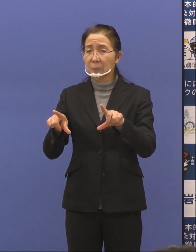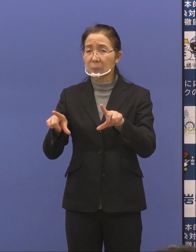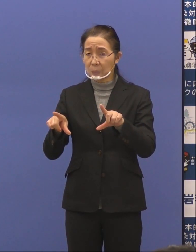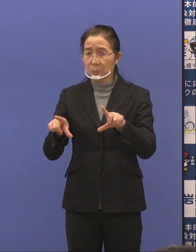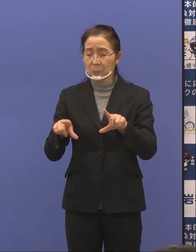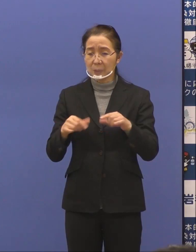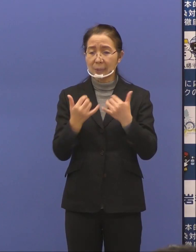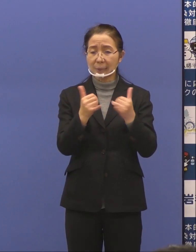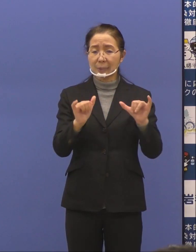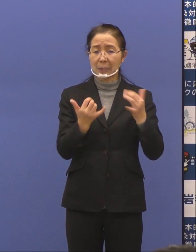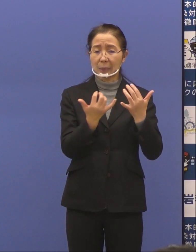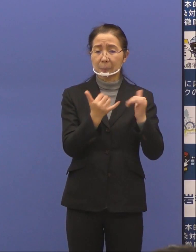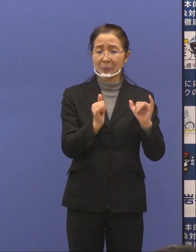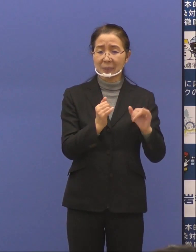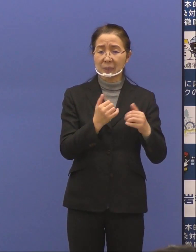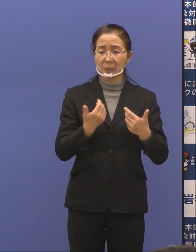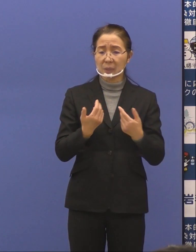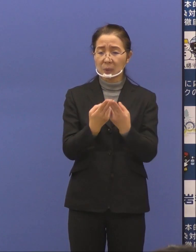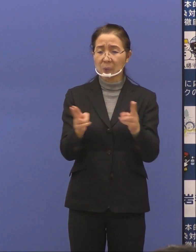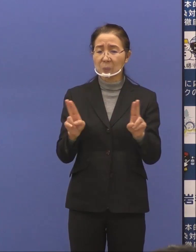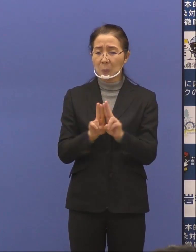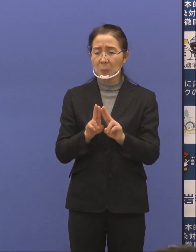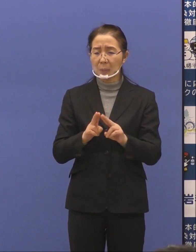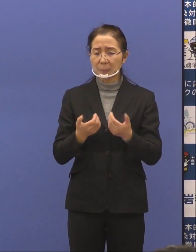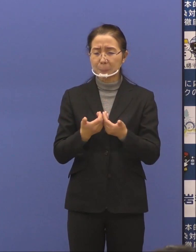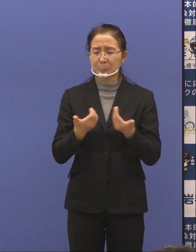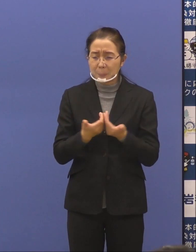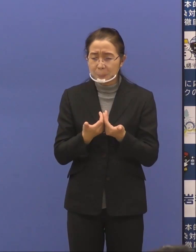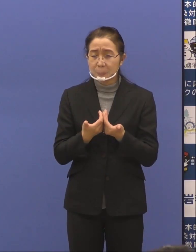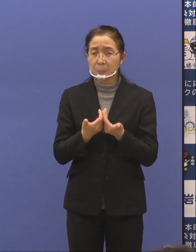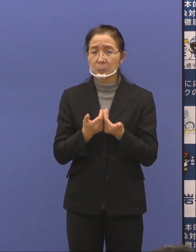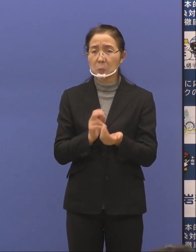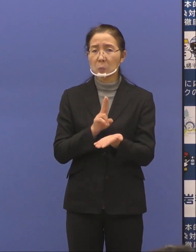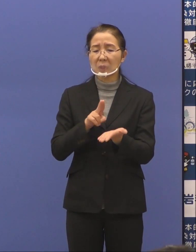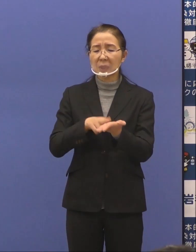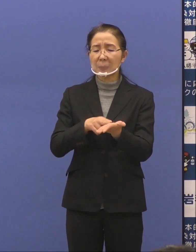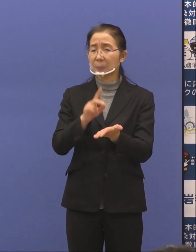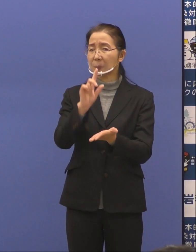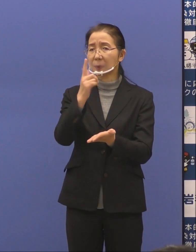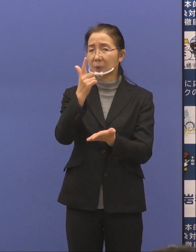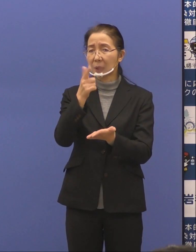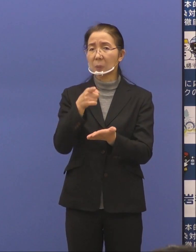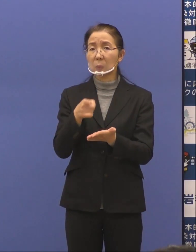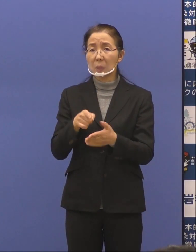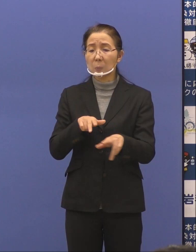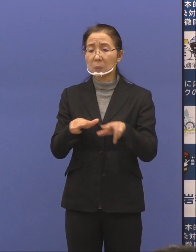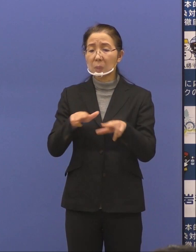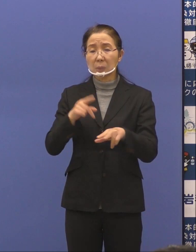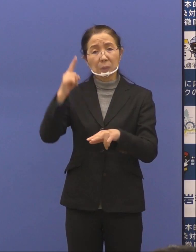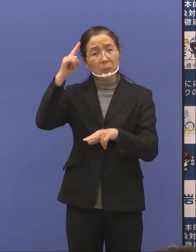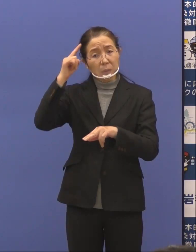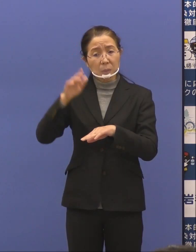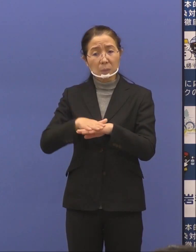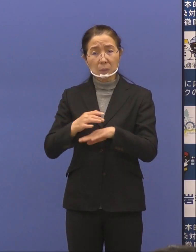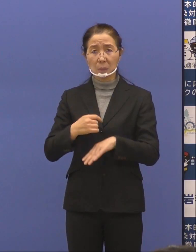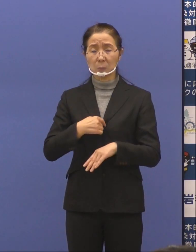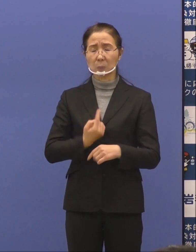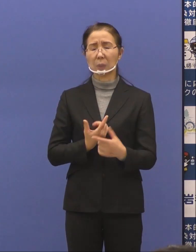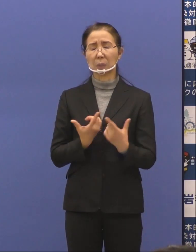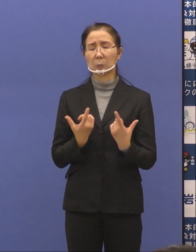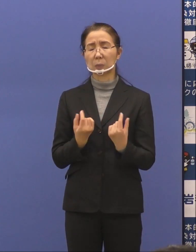するとこう決めつけないということで、そういう政治姿勢は今でもその通りですよね。そ